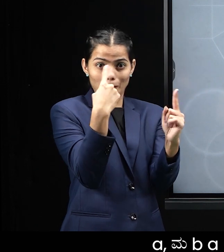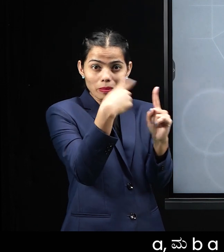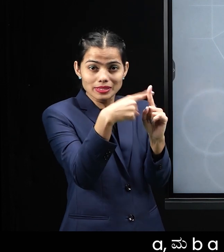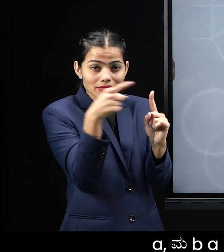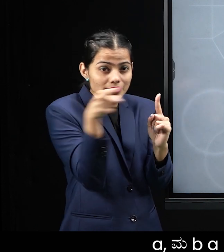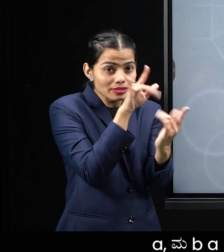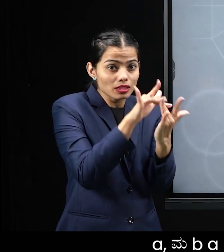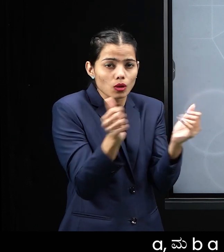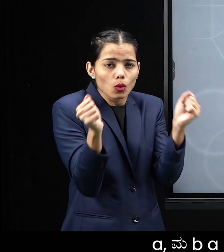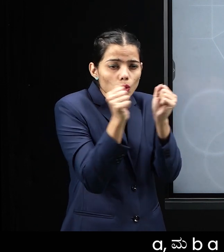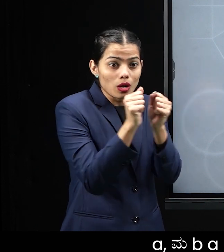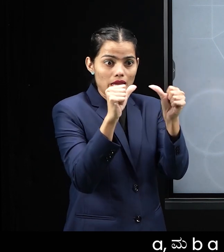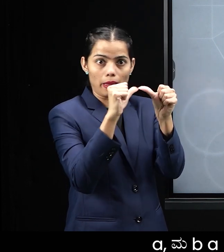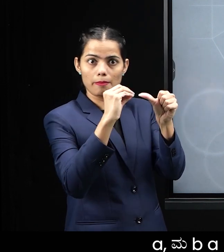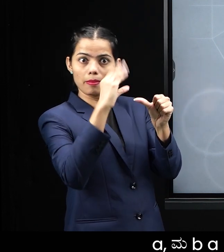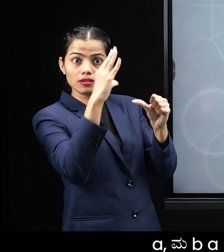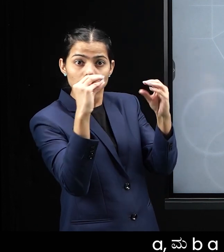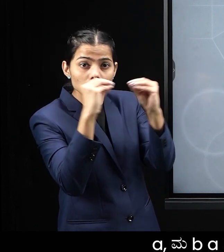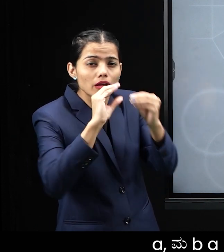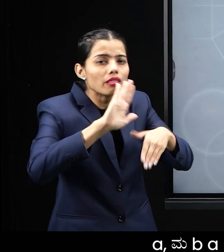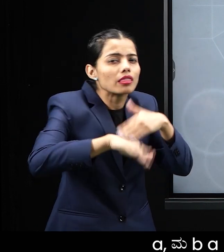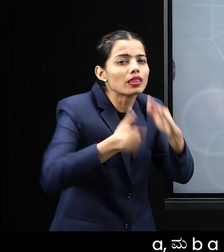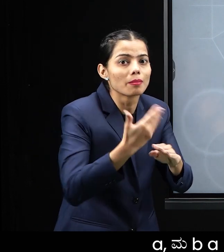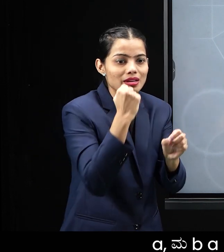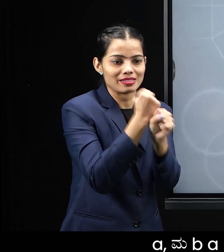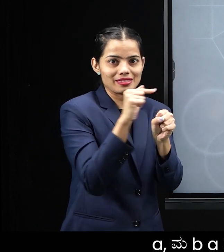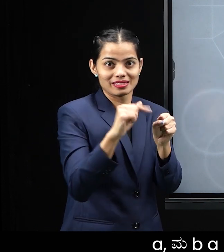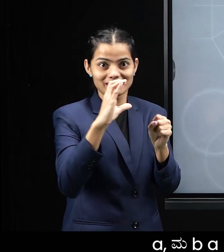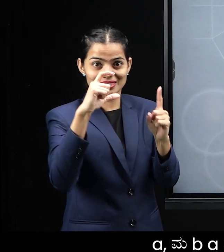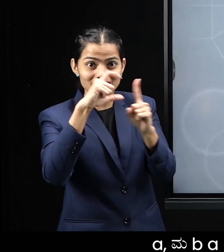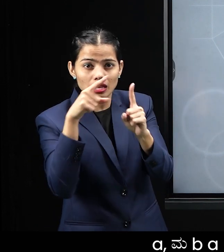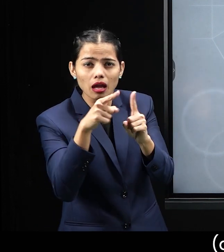a ಇದಕ್ಕಿಂತ ಹೆಚ್ಚು b ನೊಂದಿಗೆ ಎರಡು ಧನಾತ್ಮಕ ಪೂರ್ಣಾಂಕಗಳಾಗಿದ್ದರೆ a b